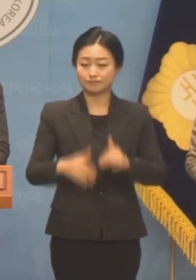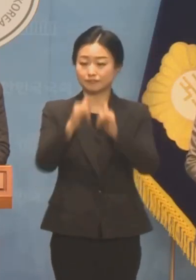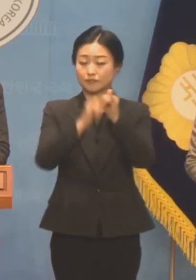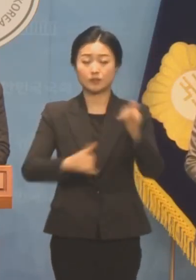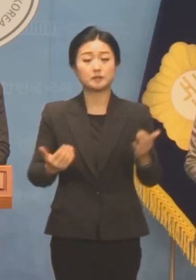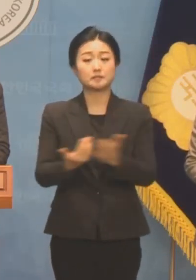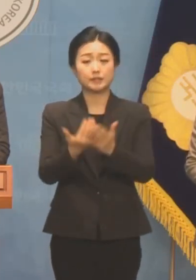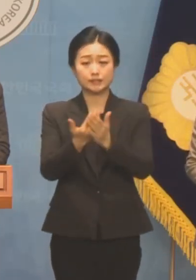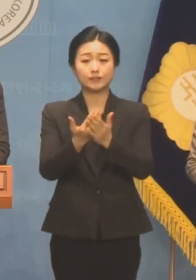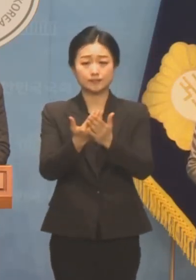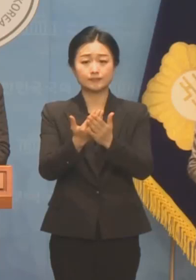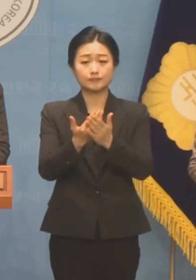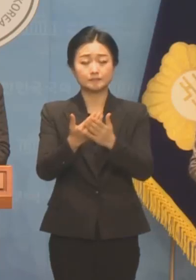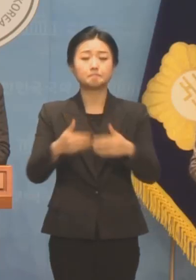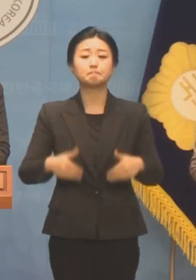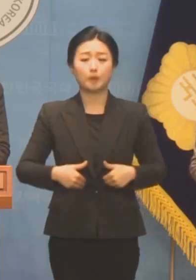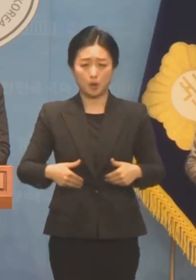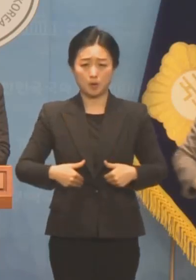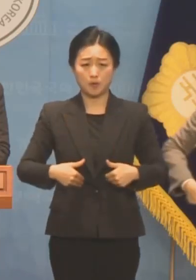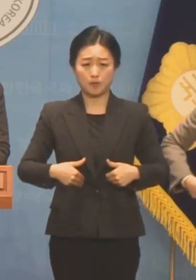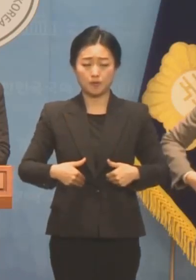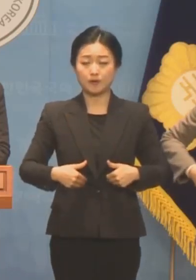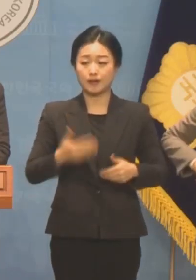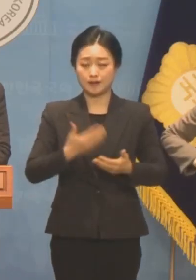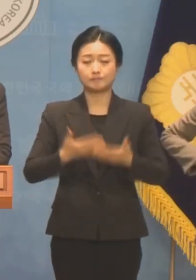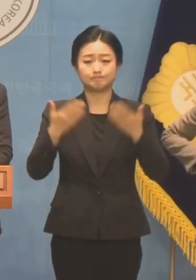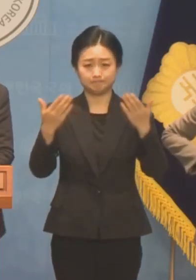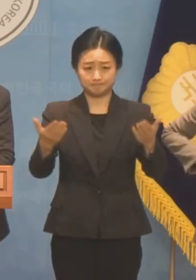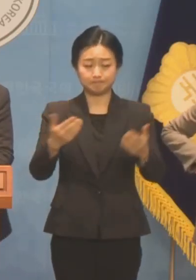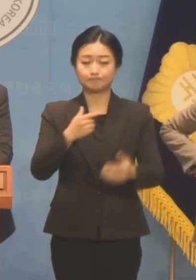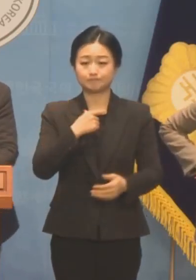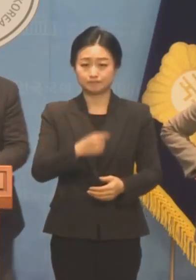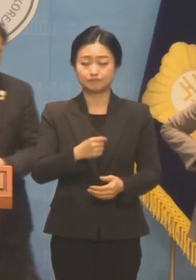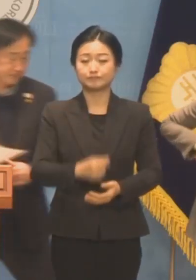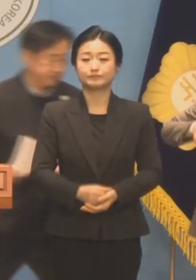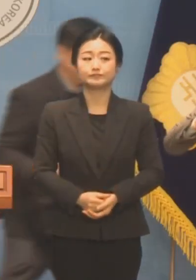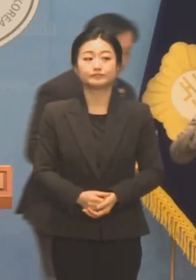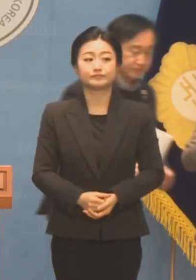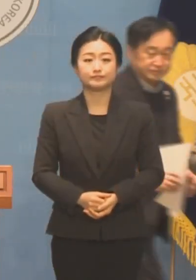발전은 끊임없이 이루어진다는 말씀으로 마무리하겠습니다. 고맙습니다.